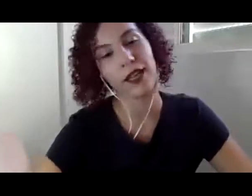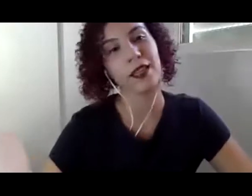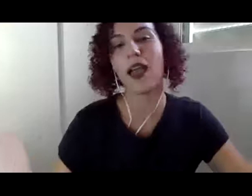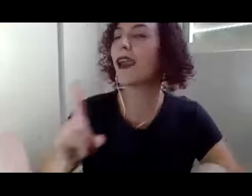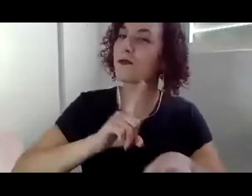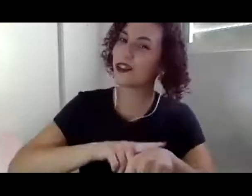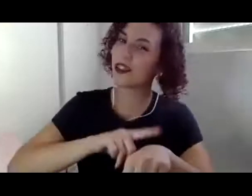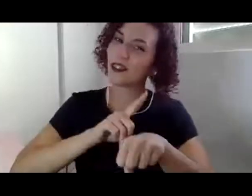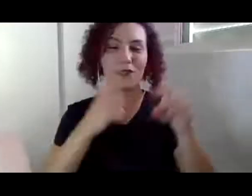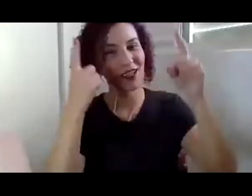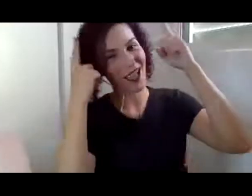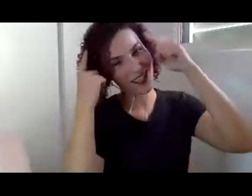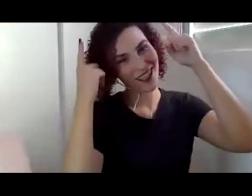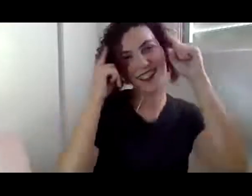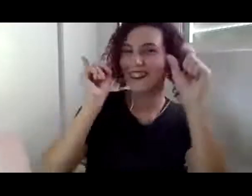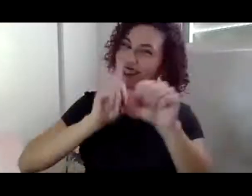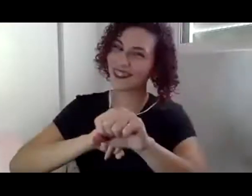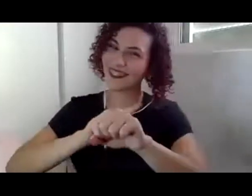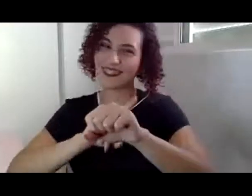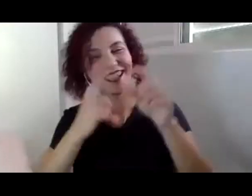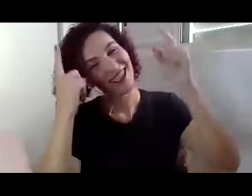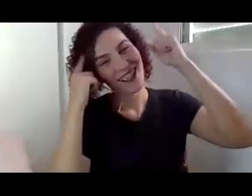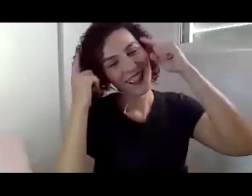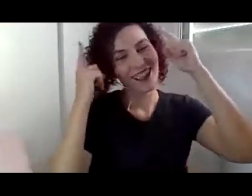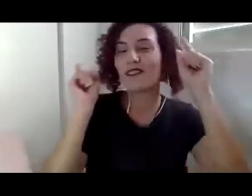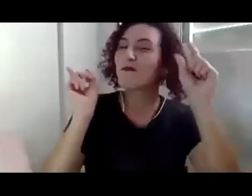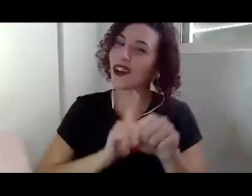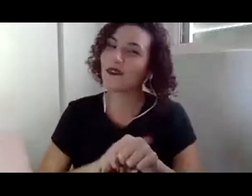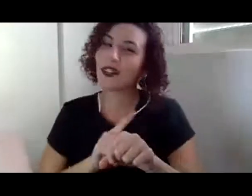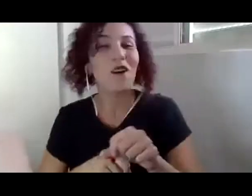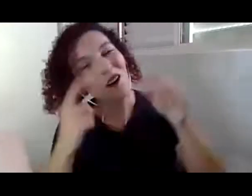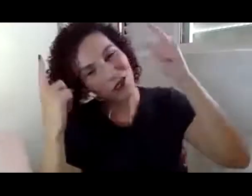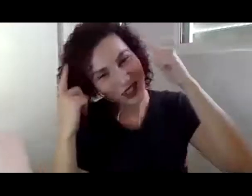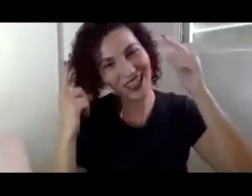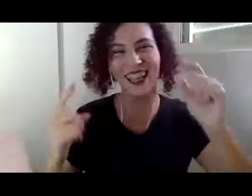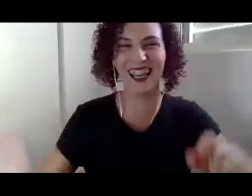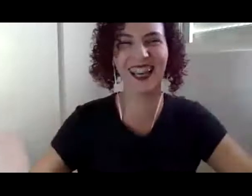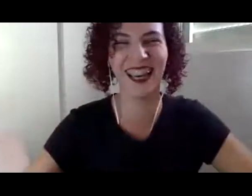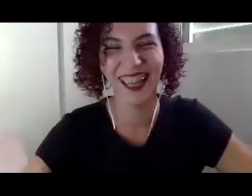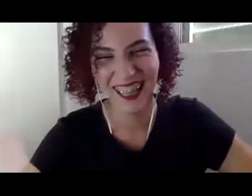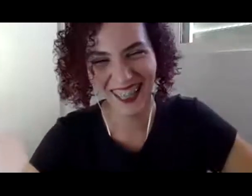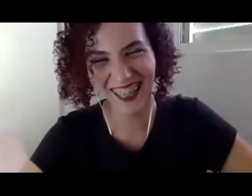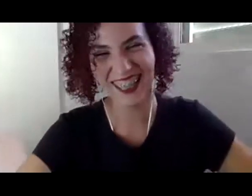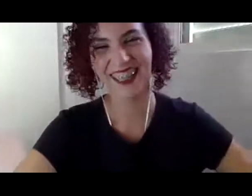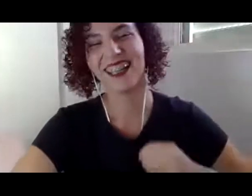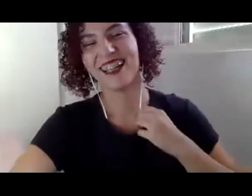Para quem é da minha época, gente, do Fantasia, aquele programa novo.